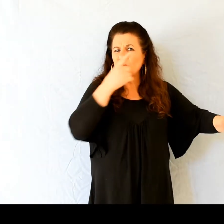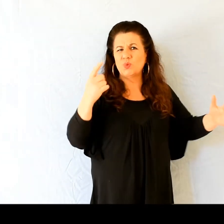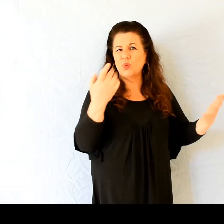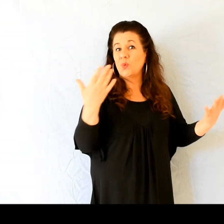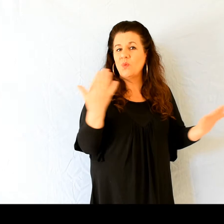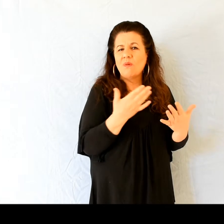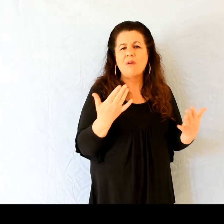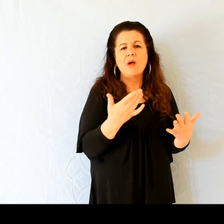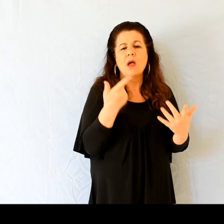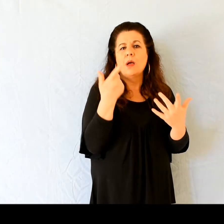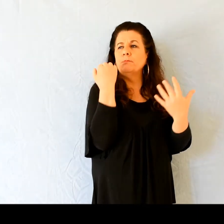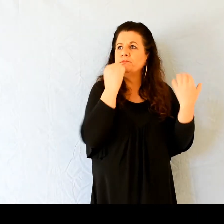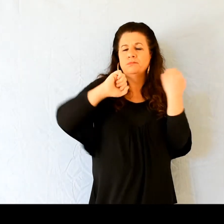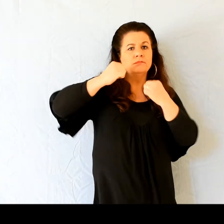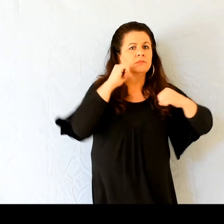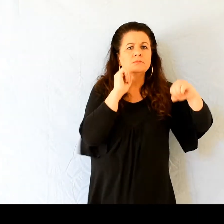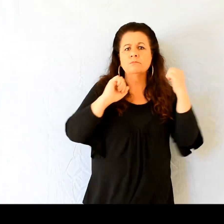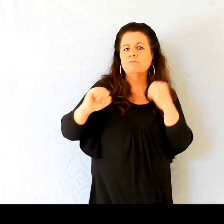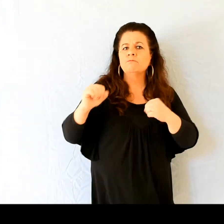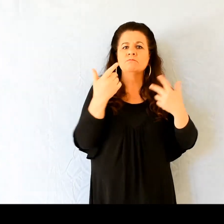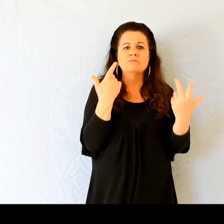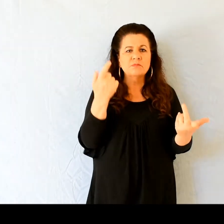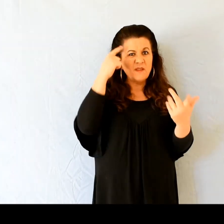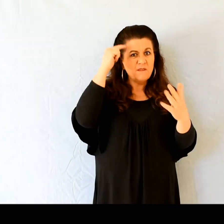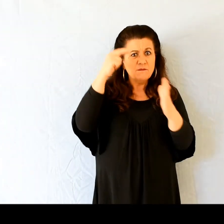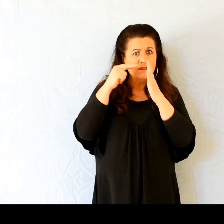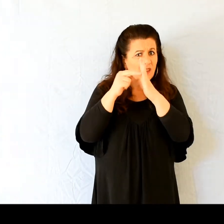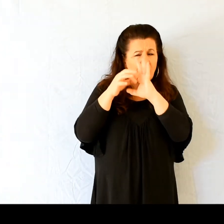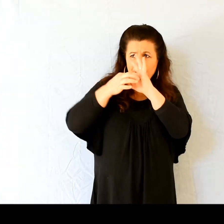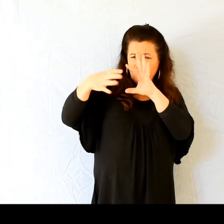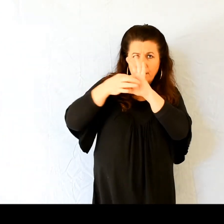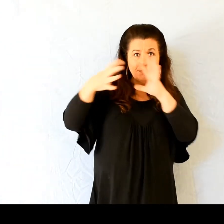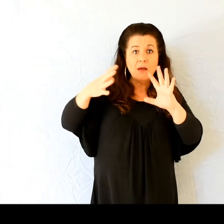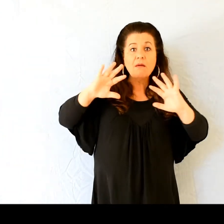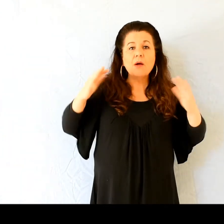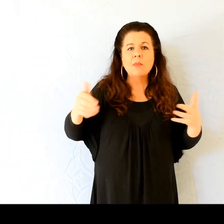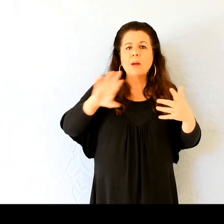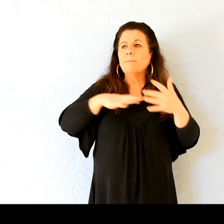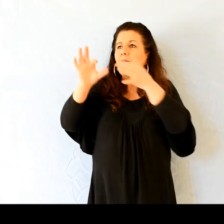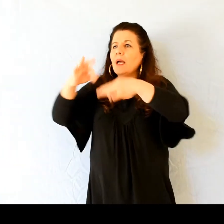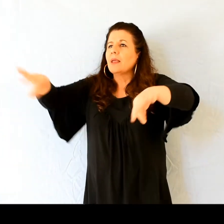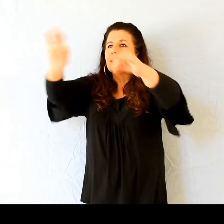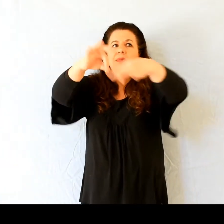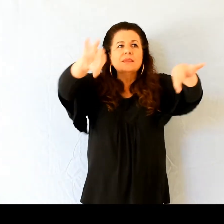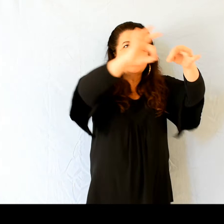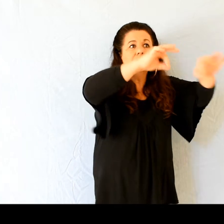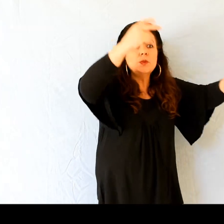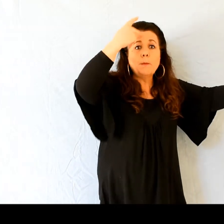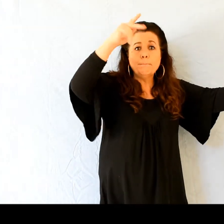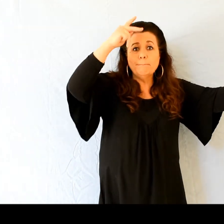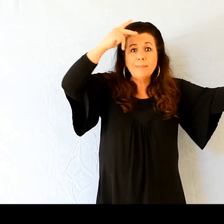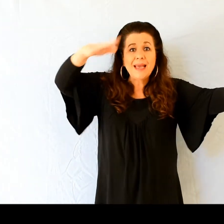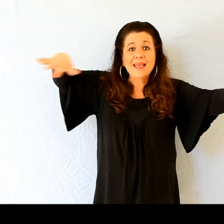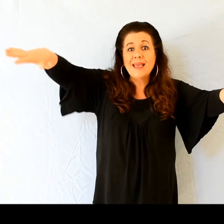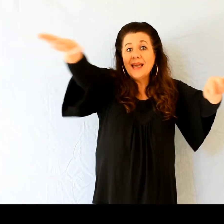les abominations des nations païennes, et ils profanaient la maison que le Seigneur avait consacrée